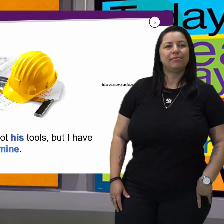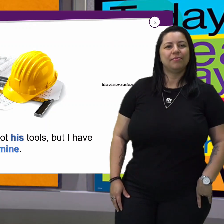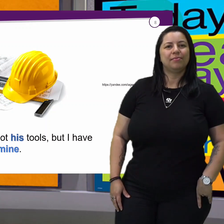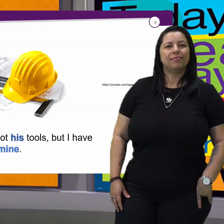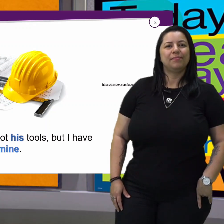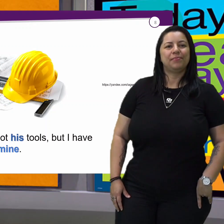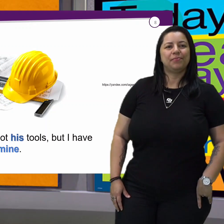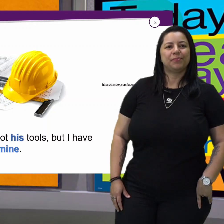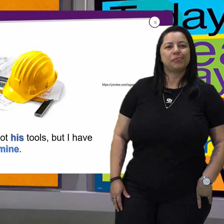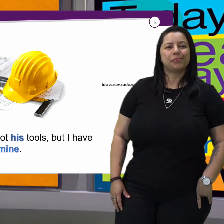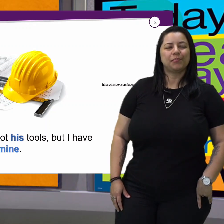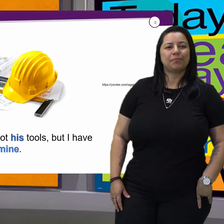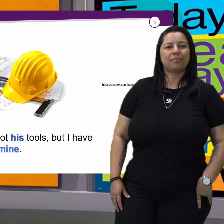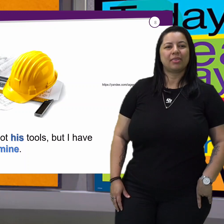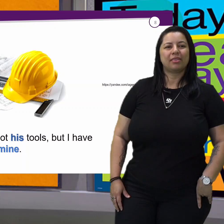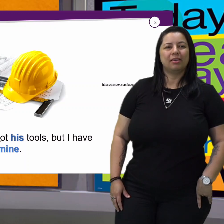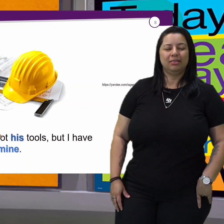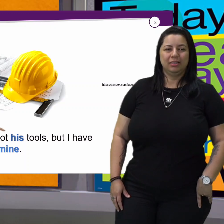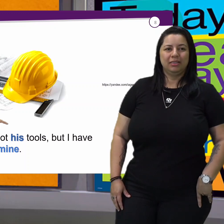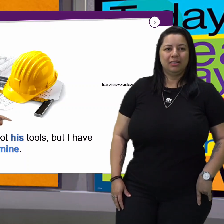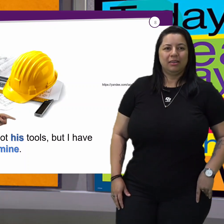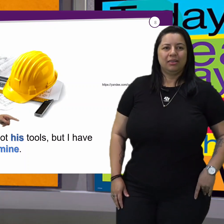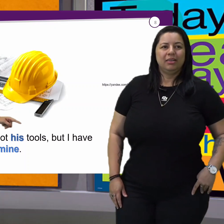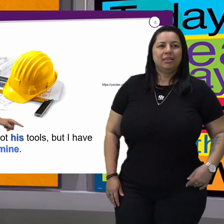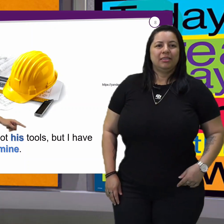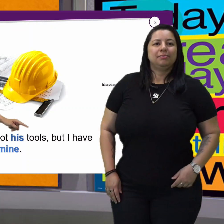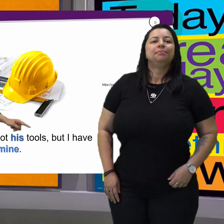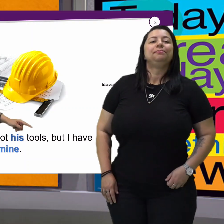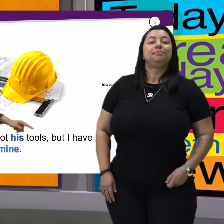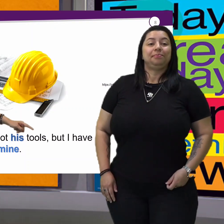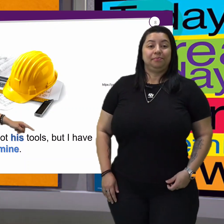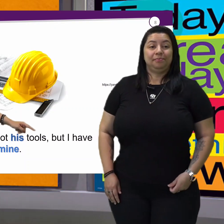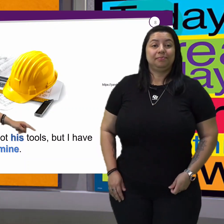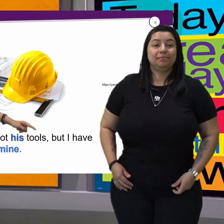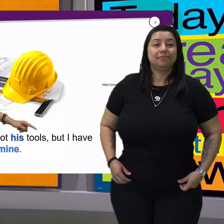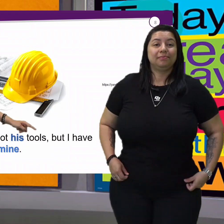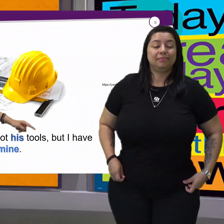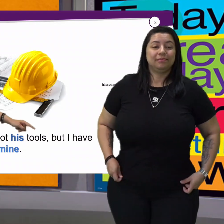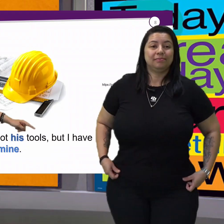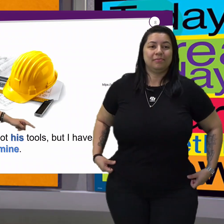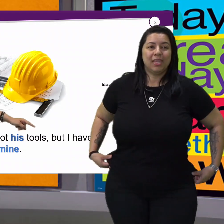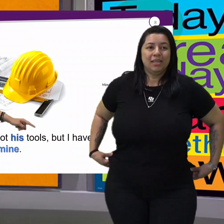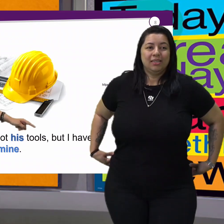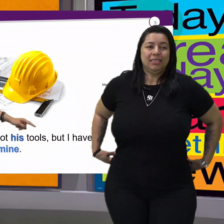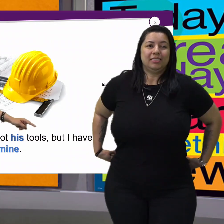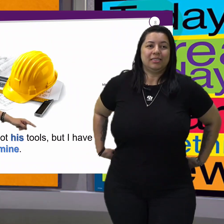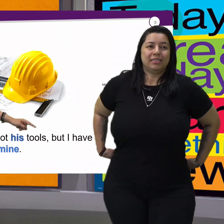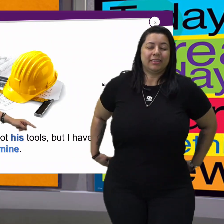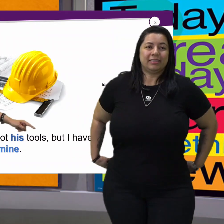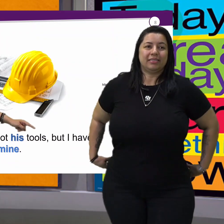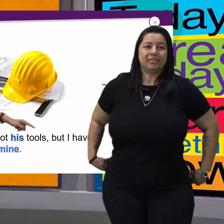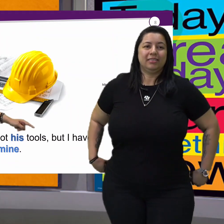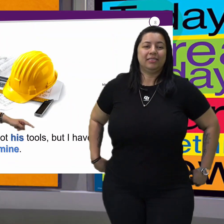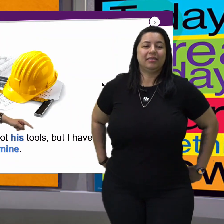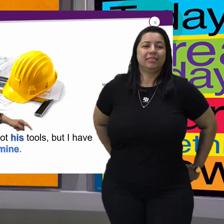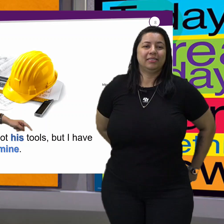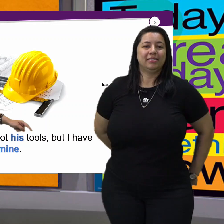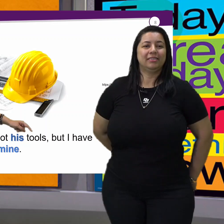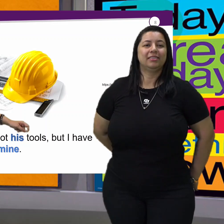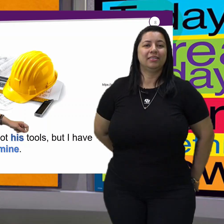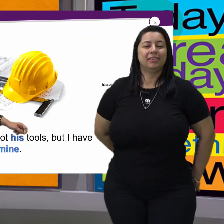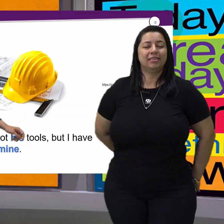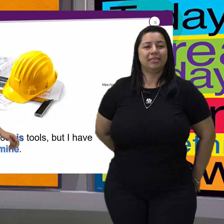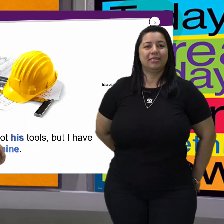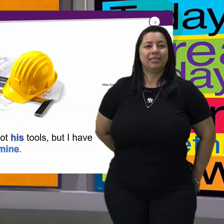eu falo do pronome possessivo que faz referência a esta palavra aqui, que está um pouquinho distante, não tanto, mas está um pouquinho